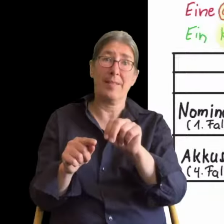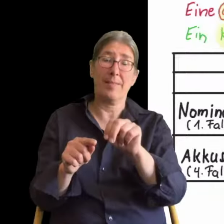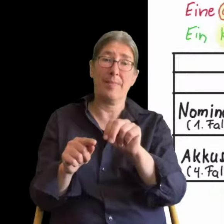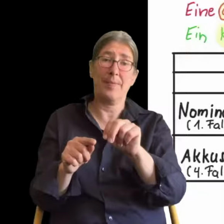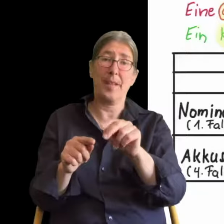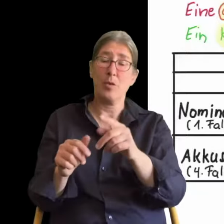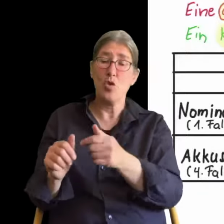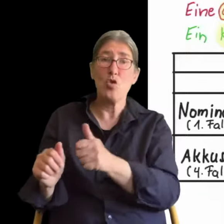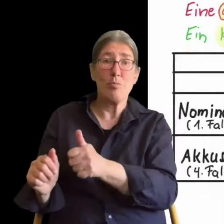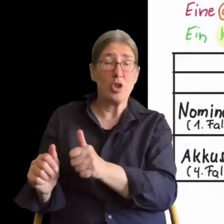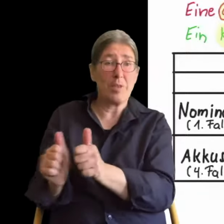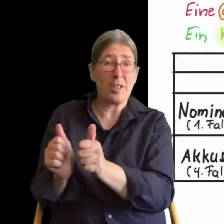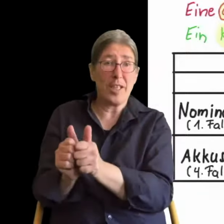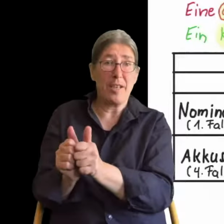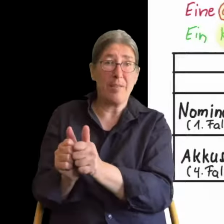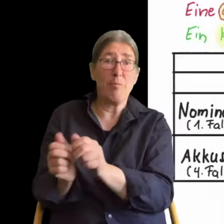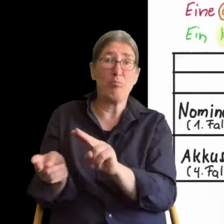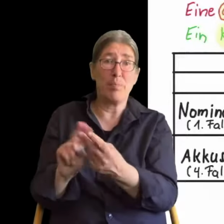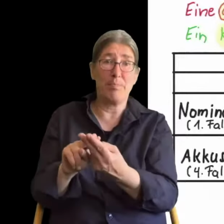einen und auch die Endung en.